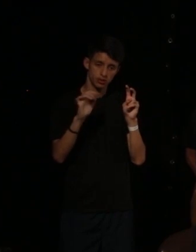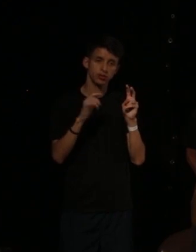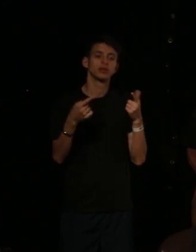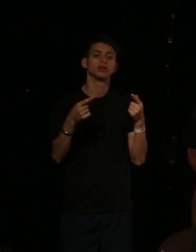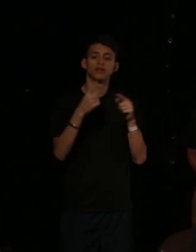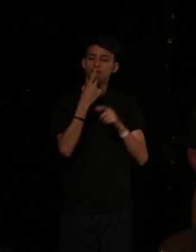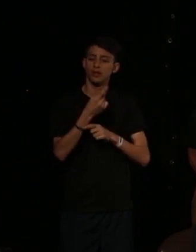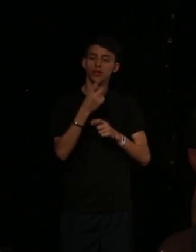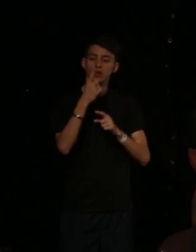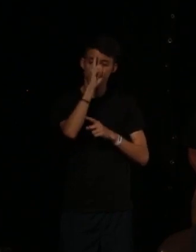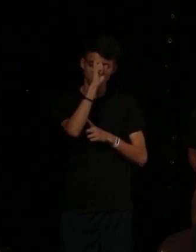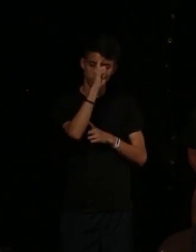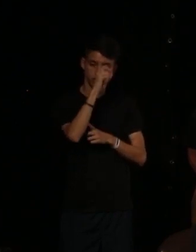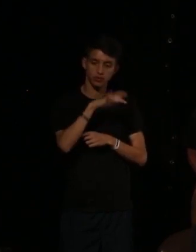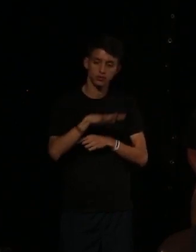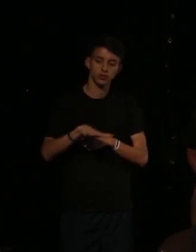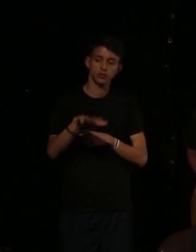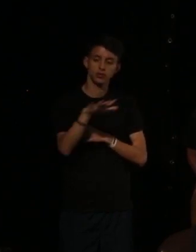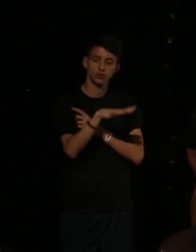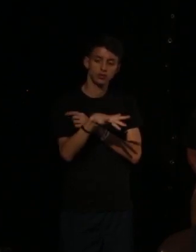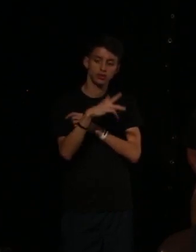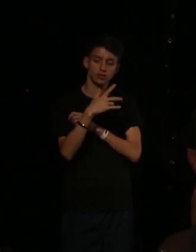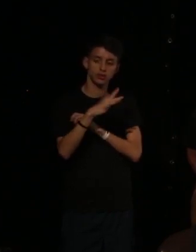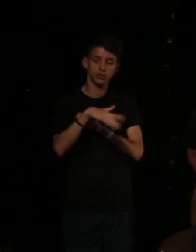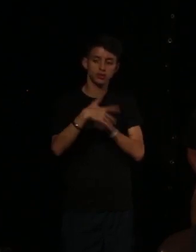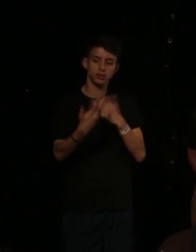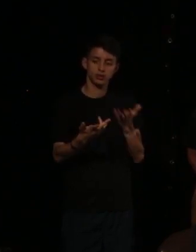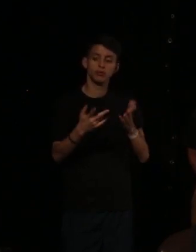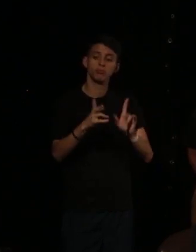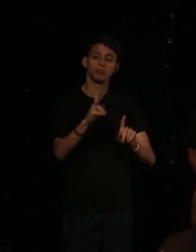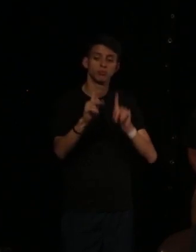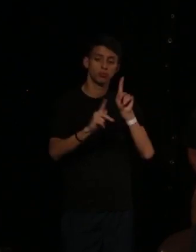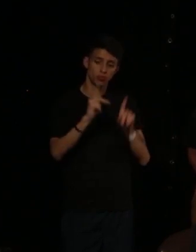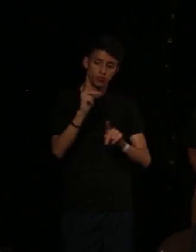dos hospitais gerais. E essa população